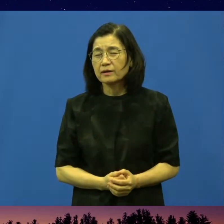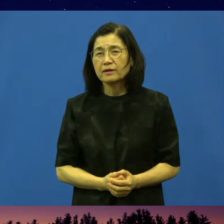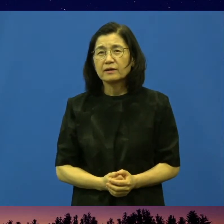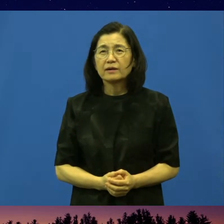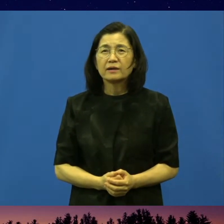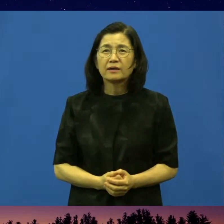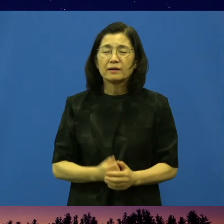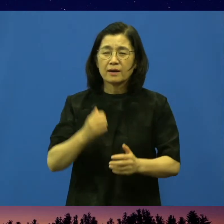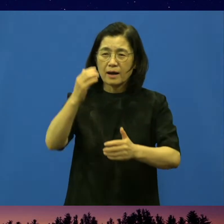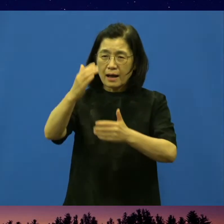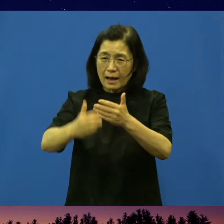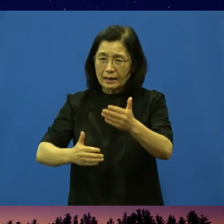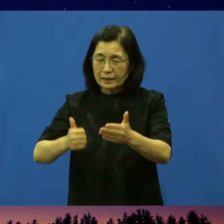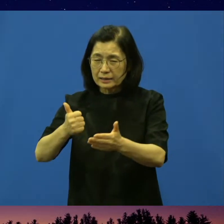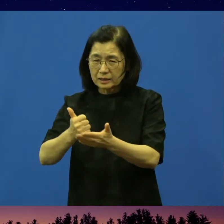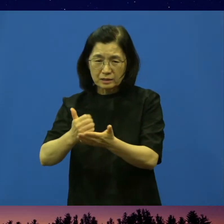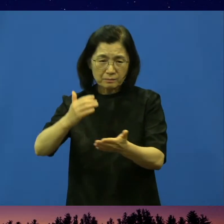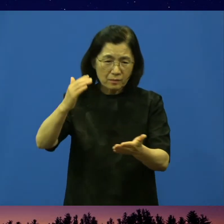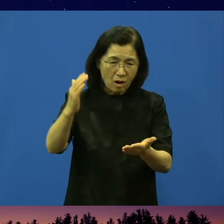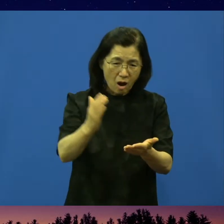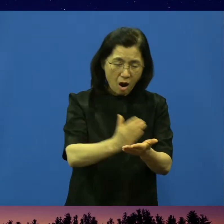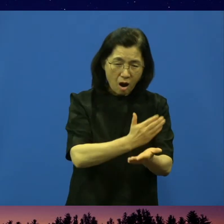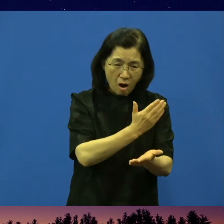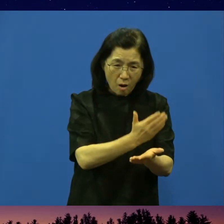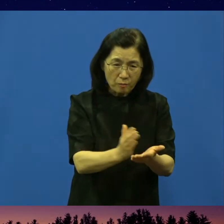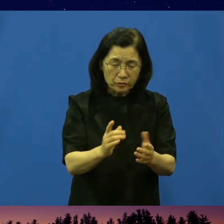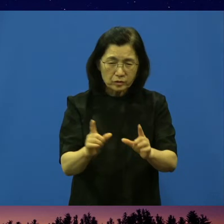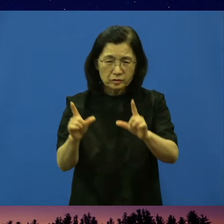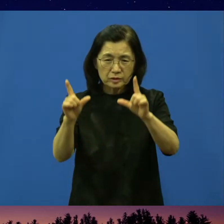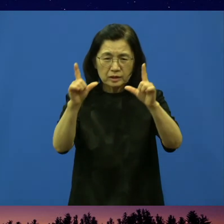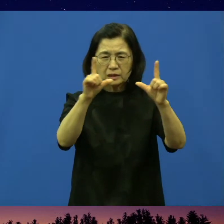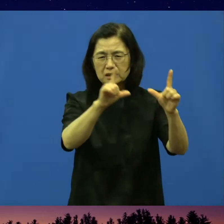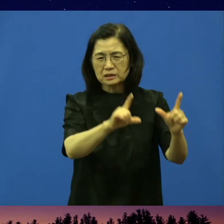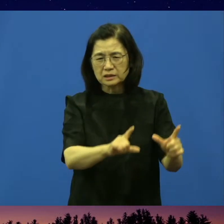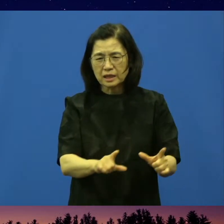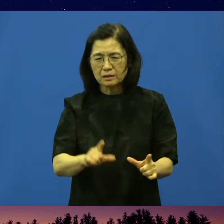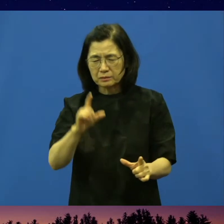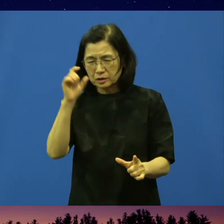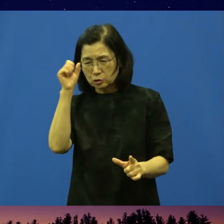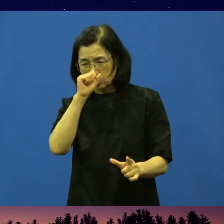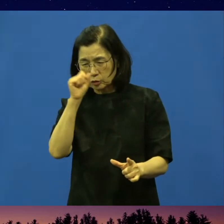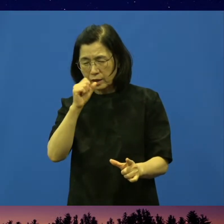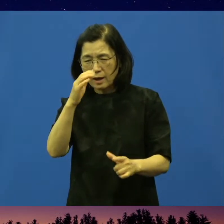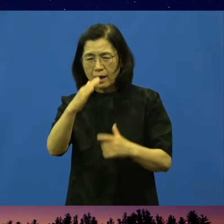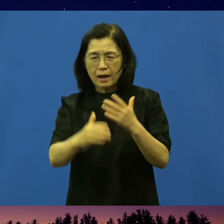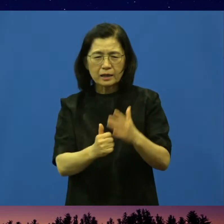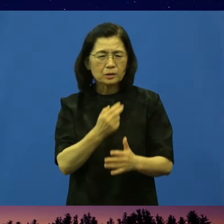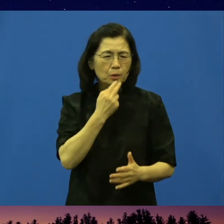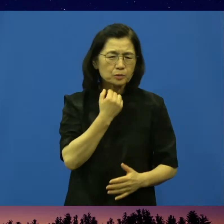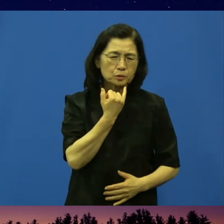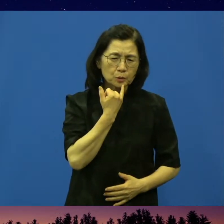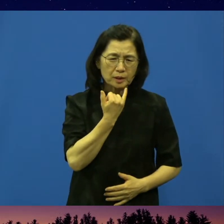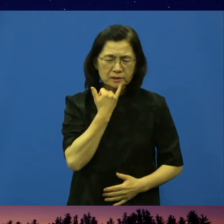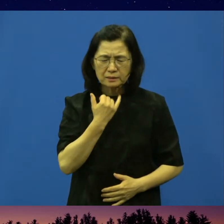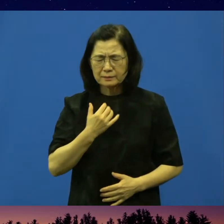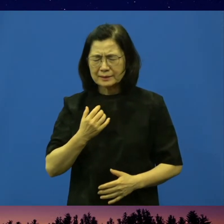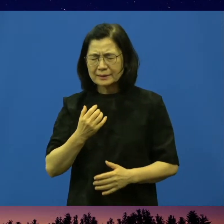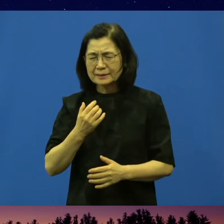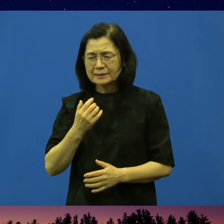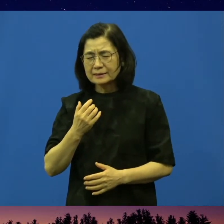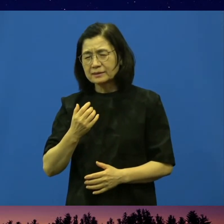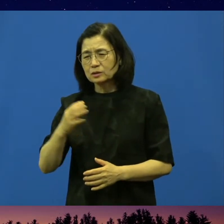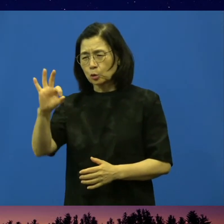그래서 하나님 없이 살던 이전의 삶으로 돌아가려고 하는 거예요. 하나님이 아니어도 괜찮으니 제발 돈 걱정 없이 살게